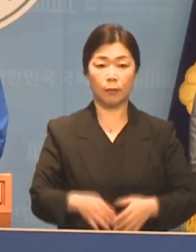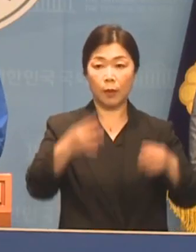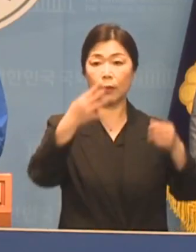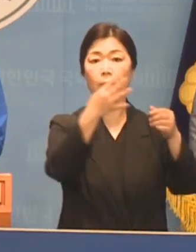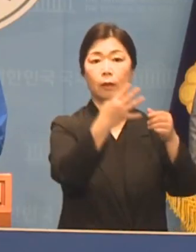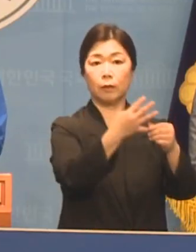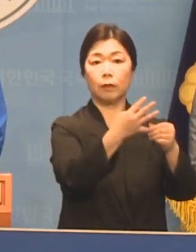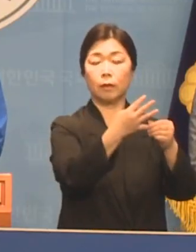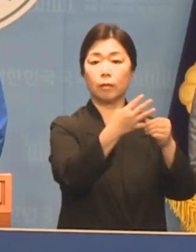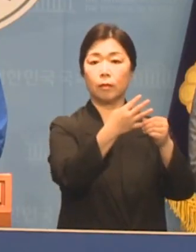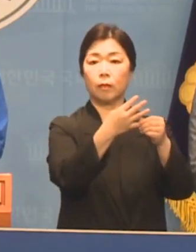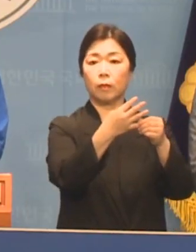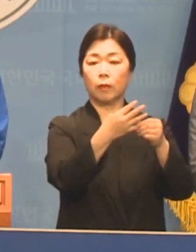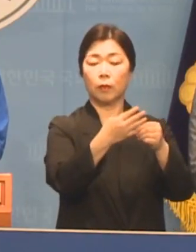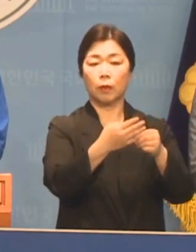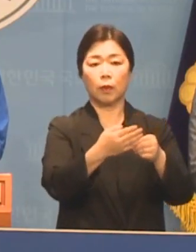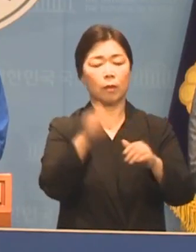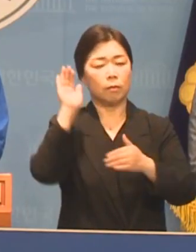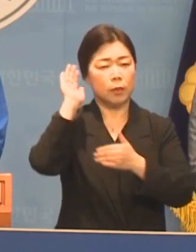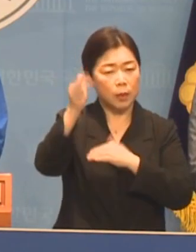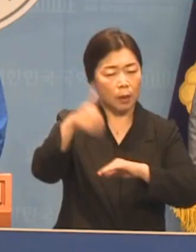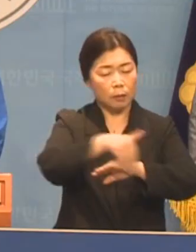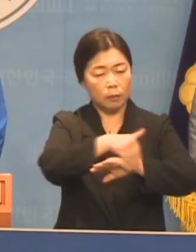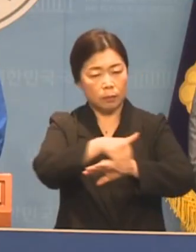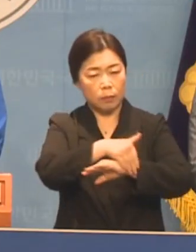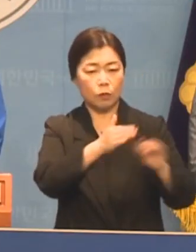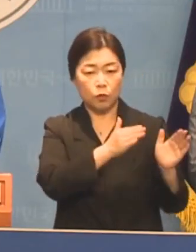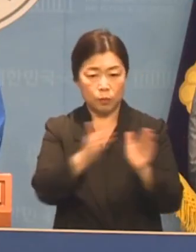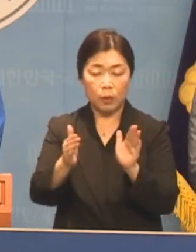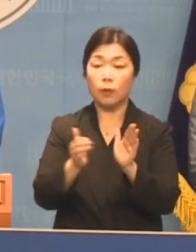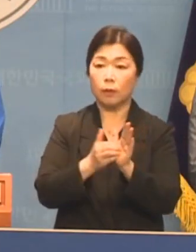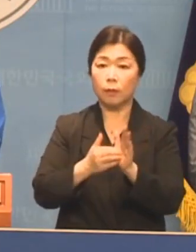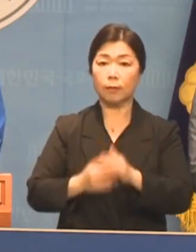넷째, 앞을 내다보며 미래를 준비했습니다.